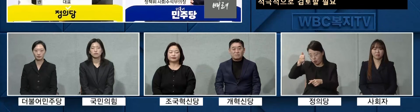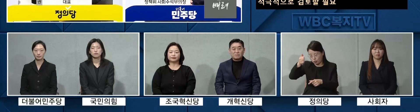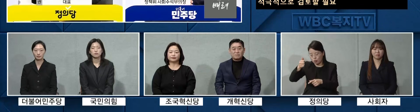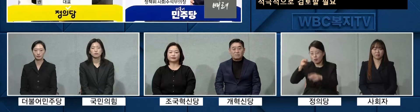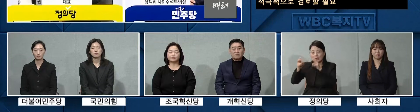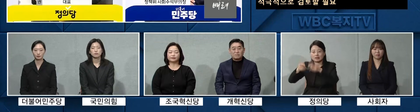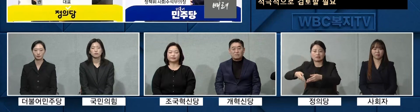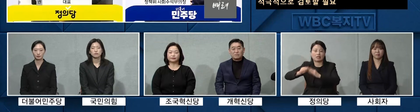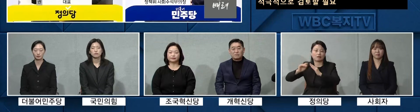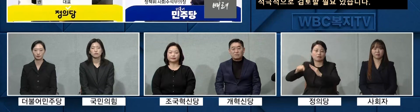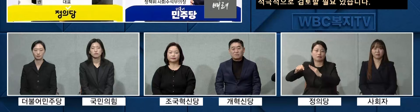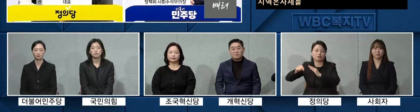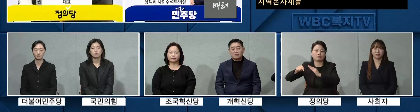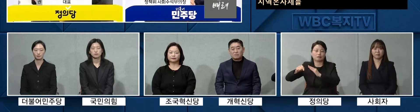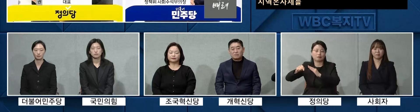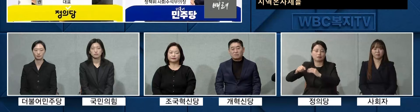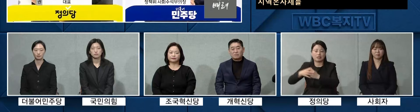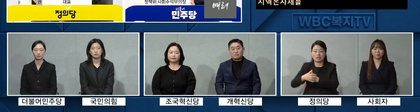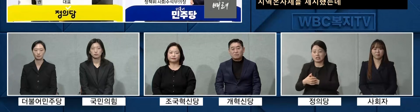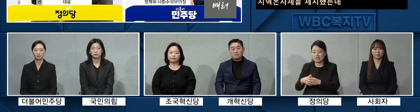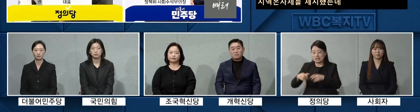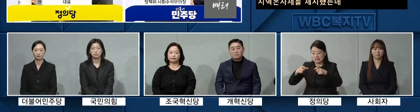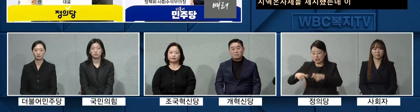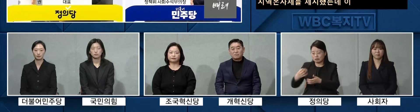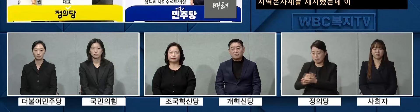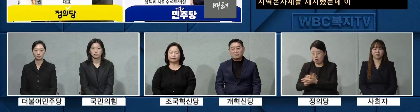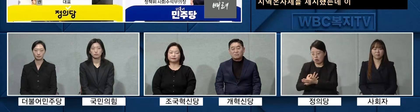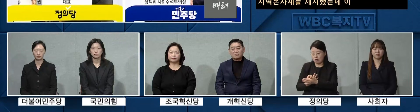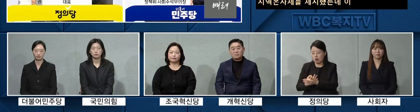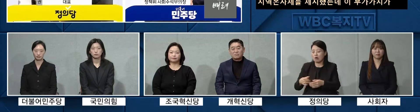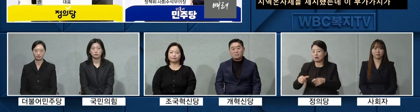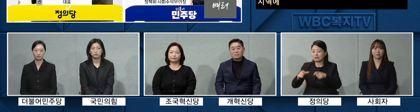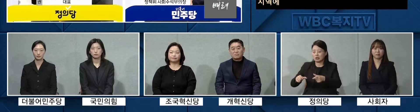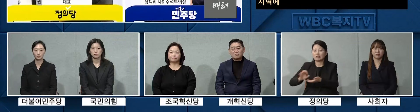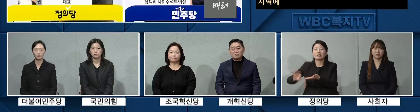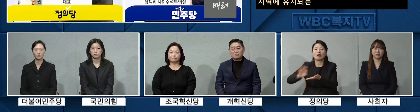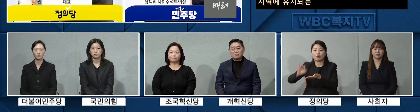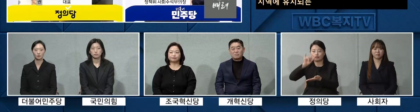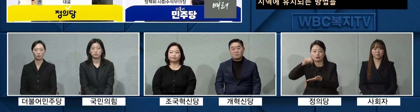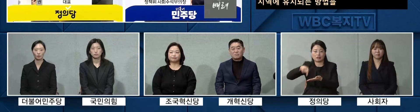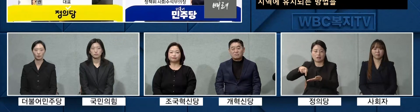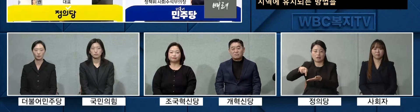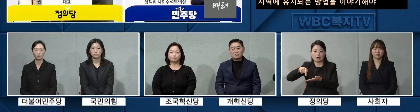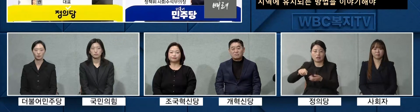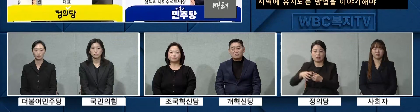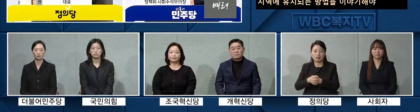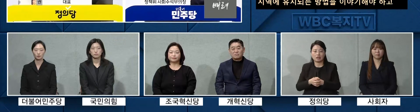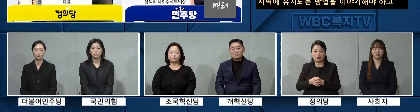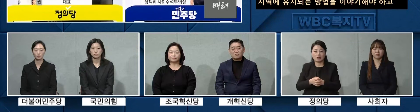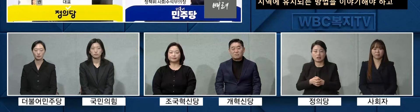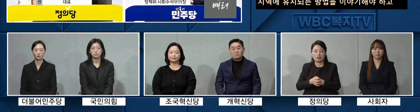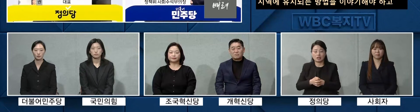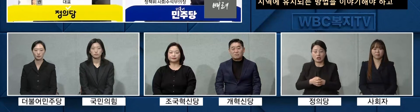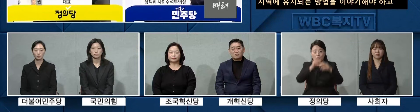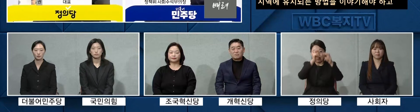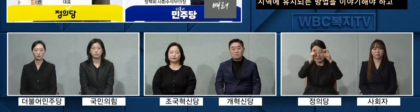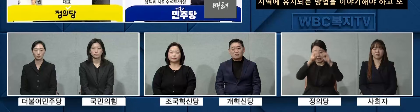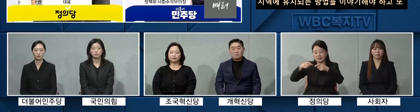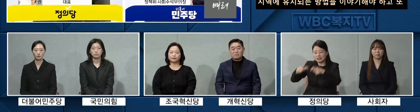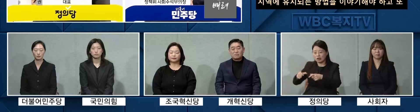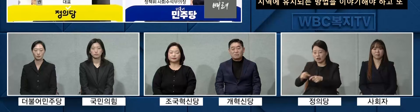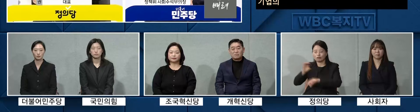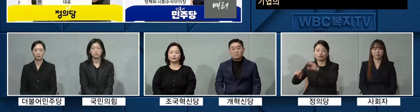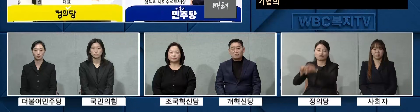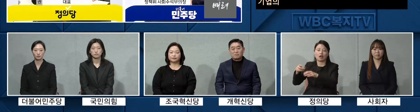이 부가가치가 지역에 유치되는 방법을 이야기를 해야 되고, 또 기업의 지역 재투자 의무가 반드시 있어야